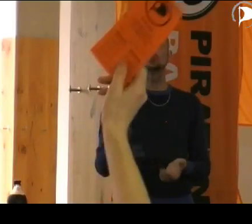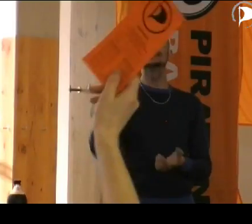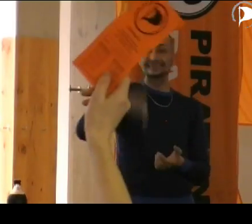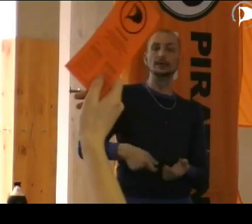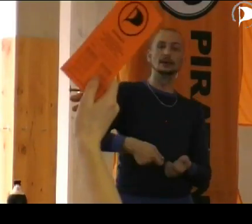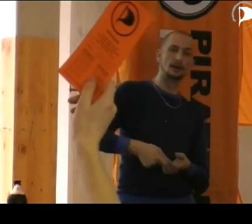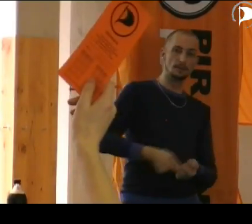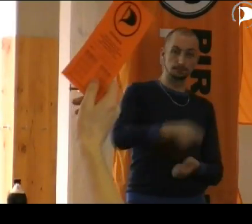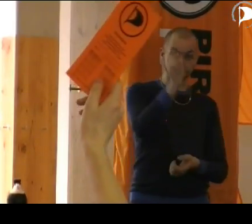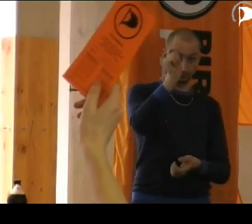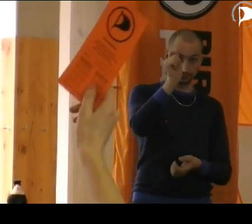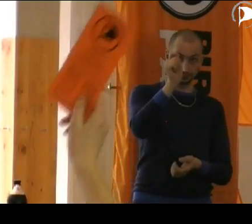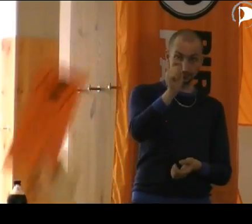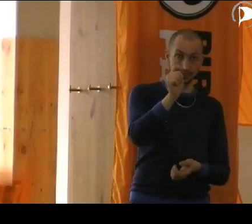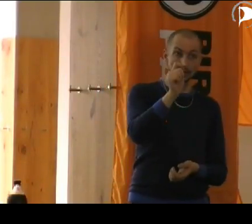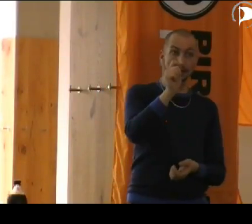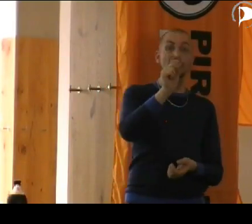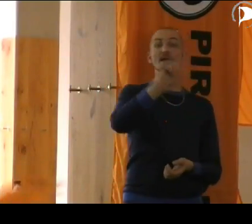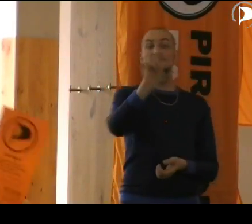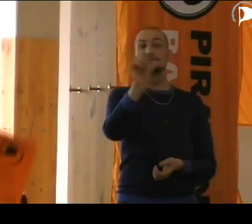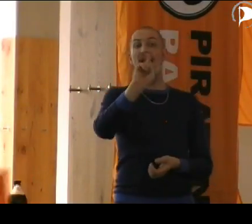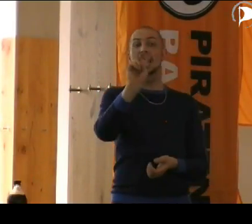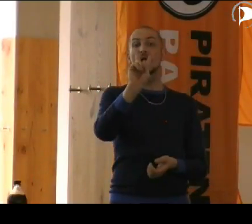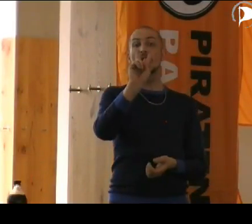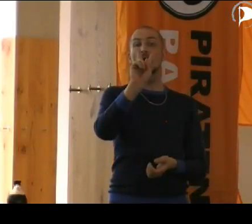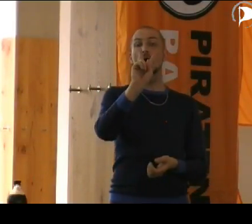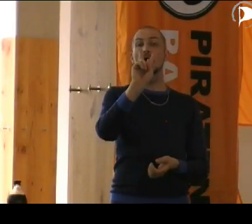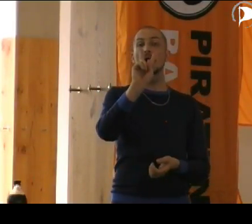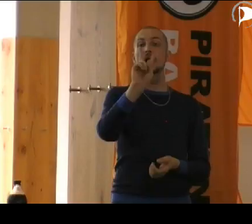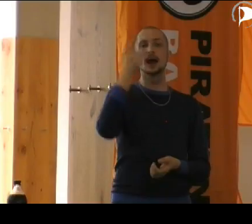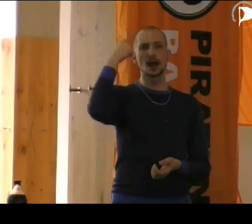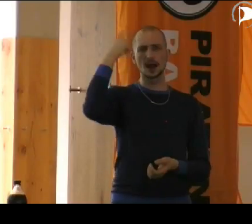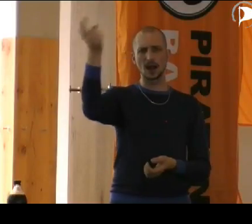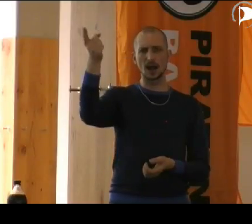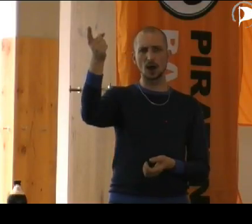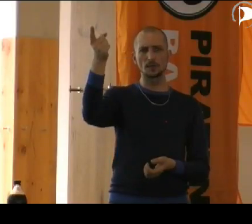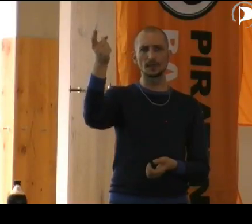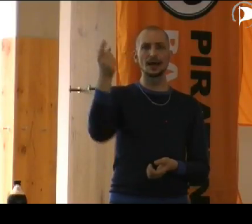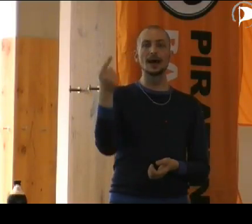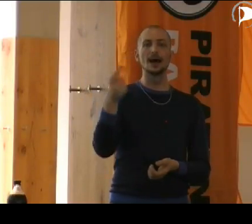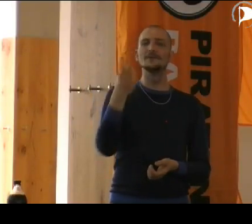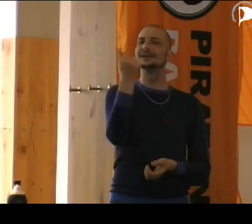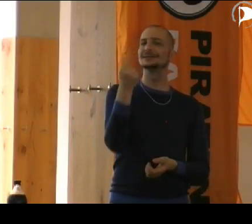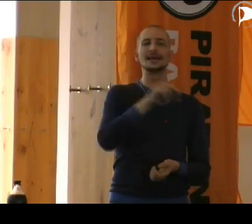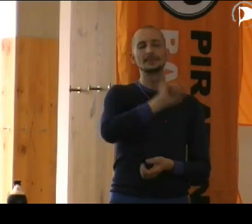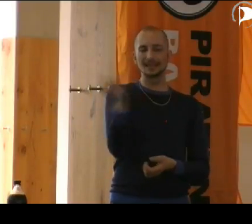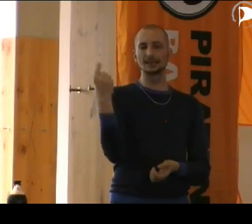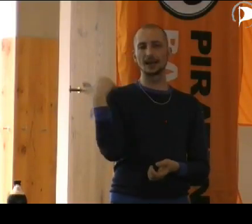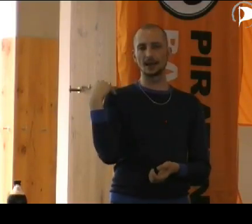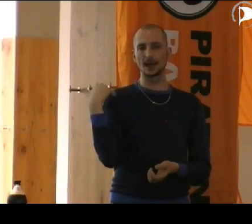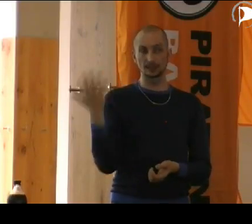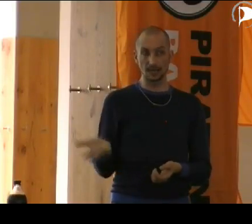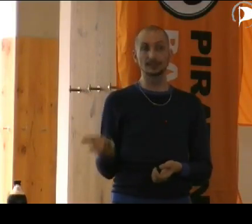gegeben wäre meinung ist dass der vorstand aber wer glaubt dass der vorstand nicht entlastet wurde jetzt bitte